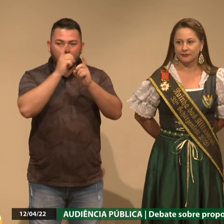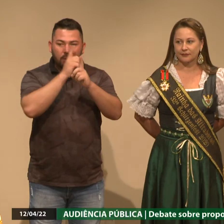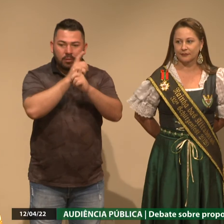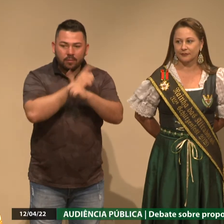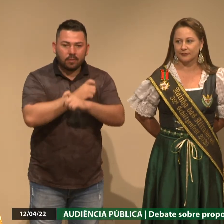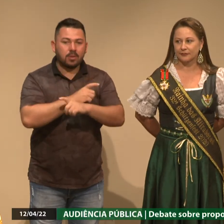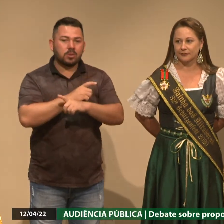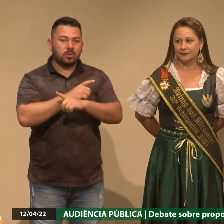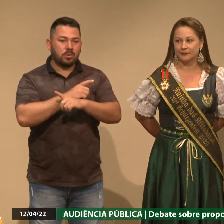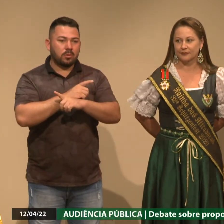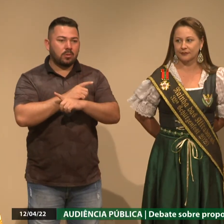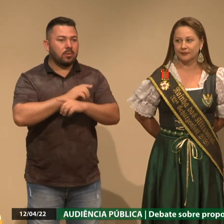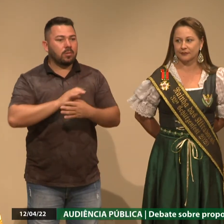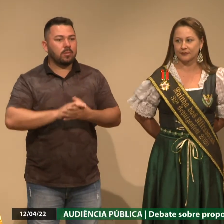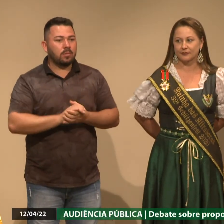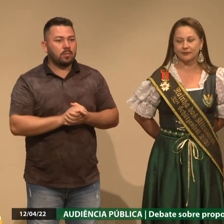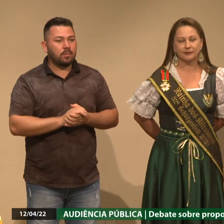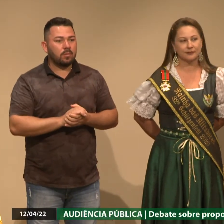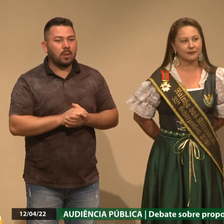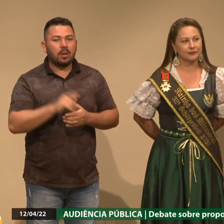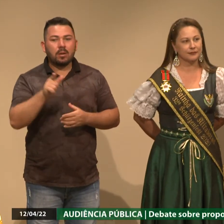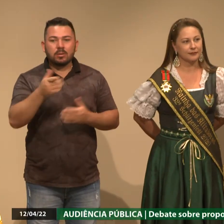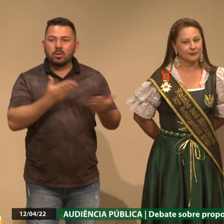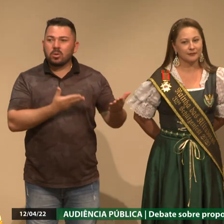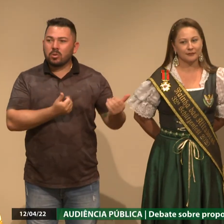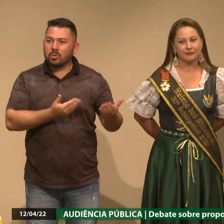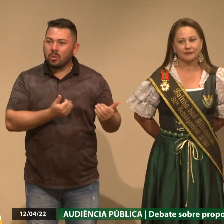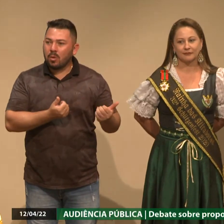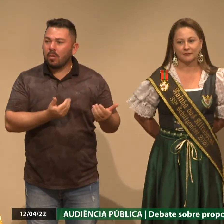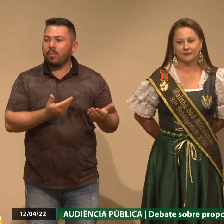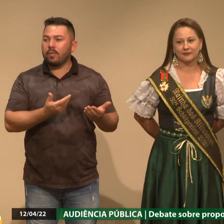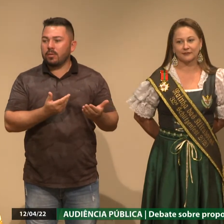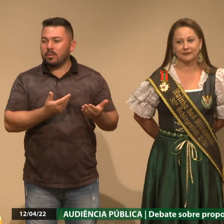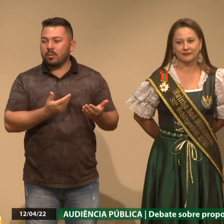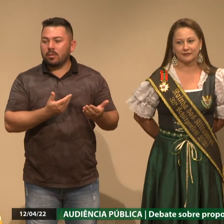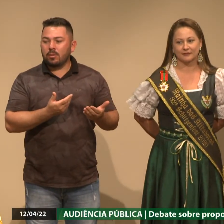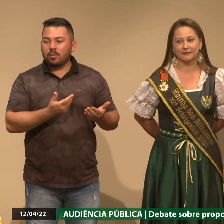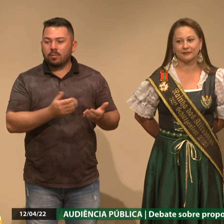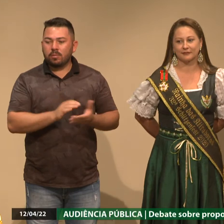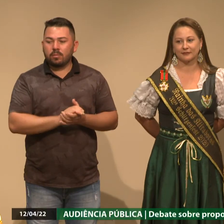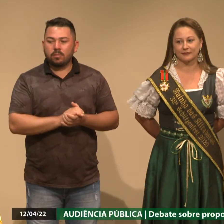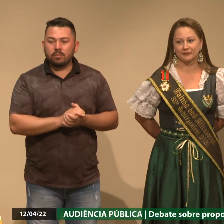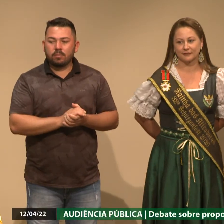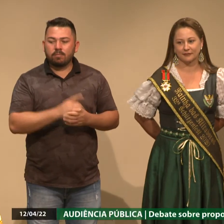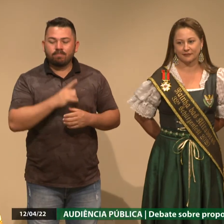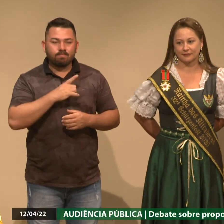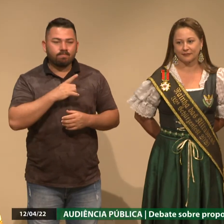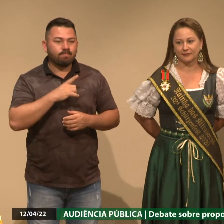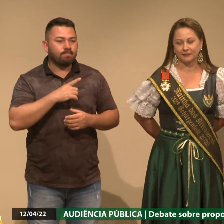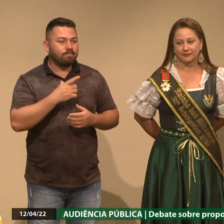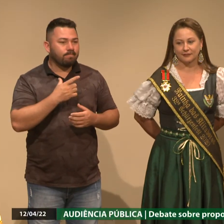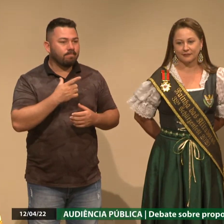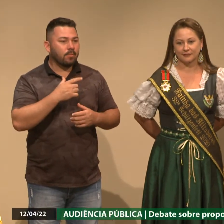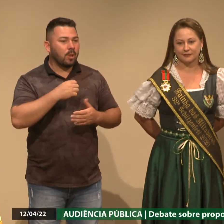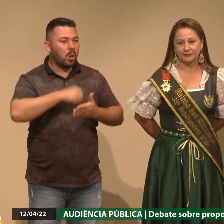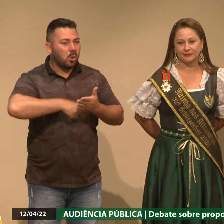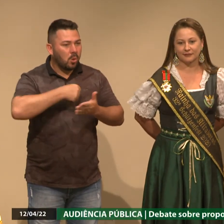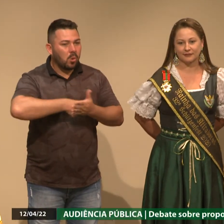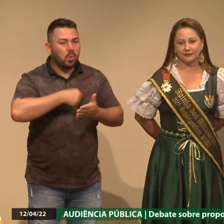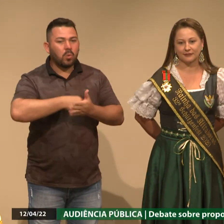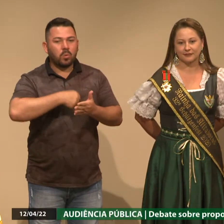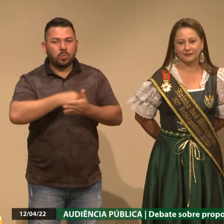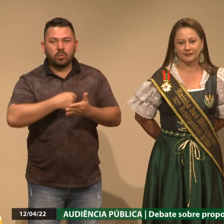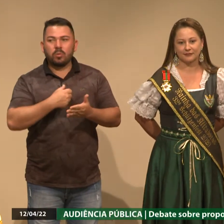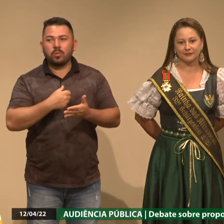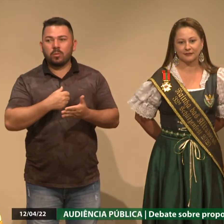subsistência se esses jovens moças que estão aqui labutam insistentemente para manter as